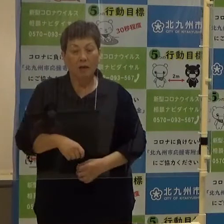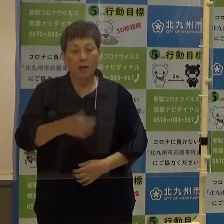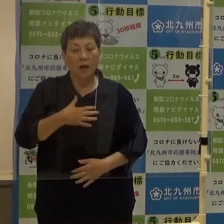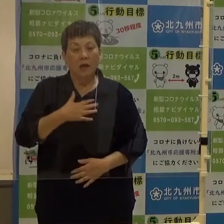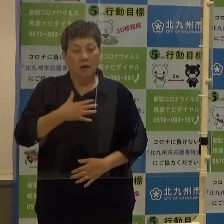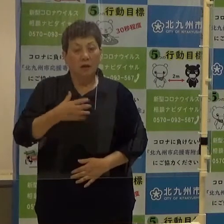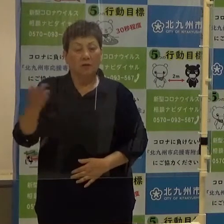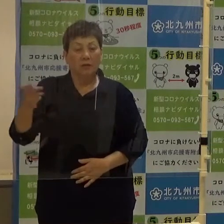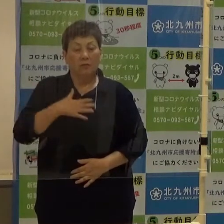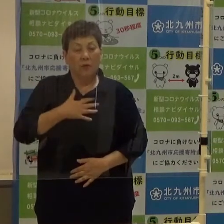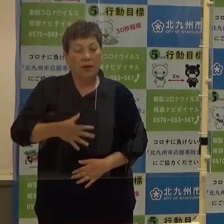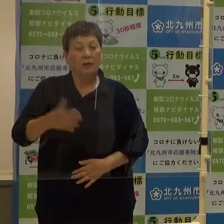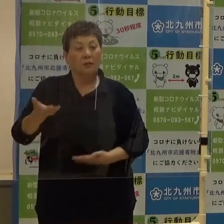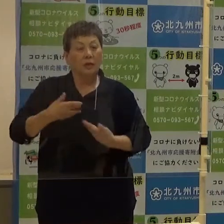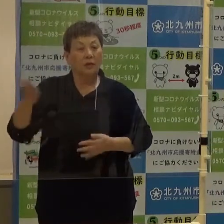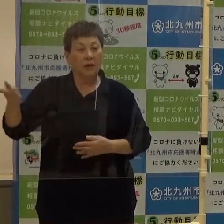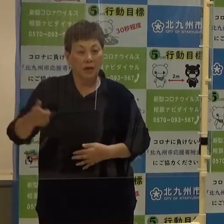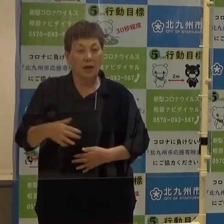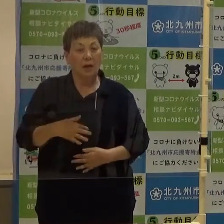というふうにお考えなんです